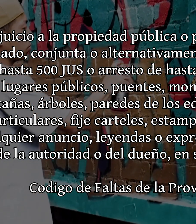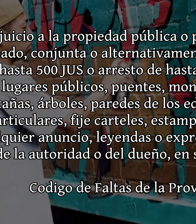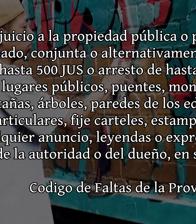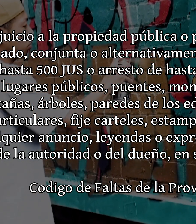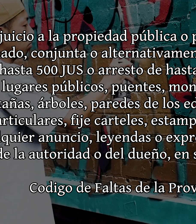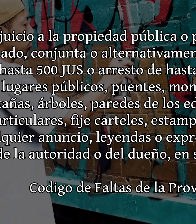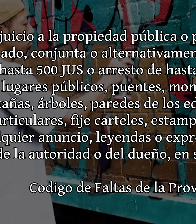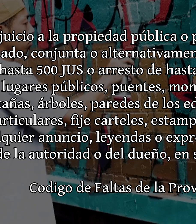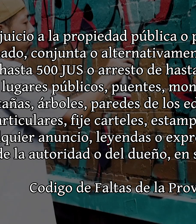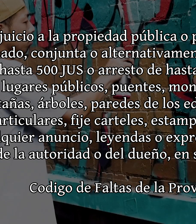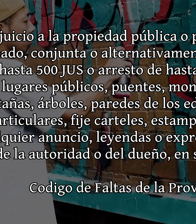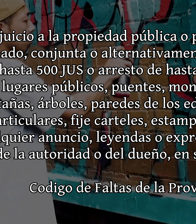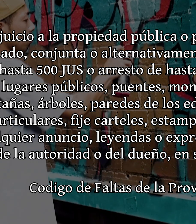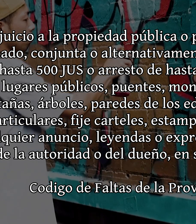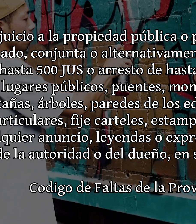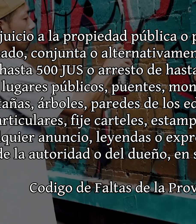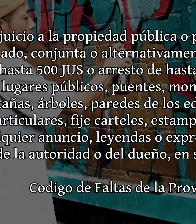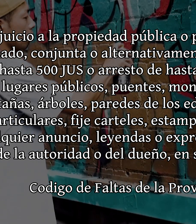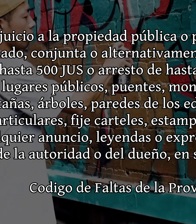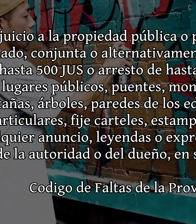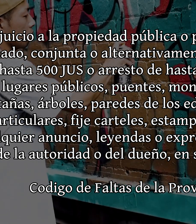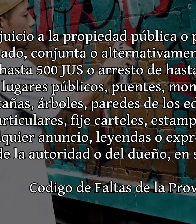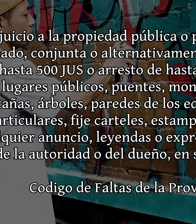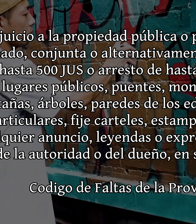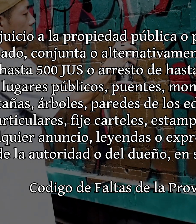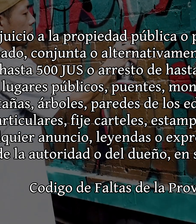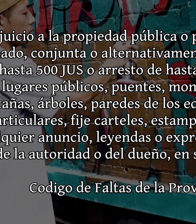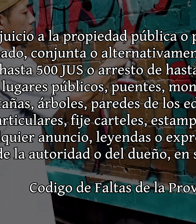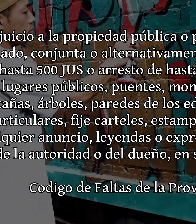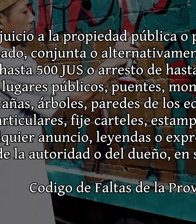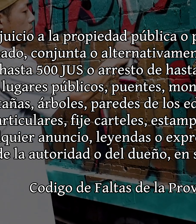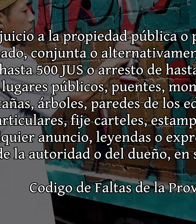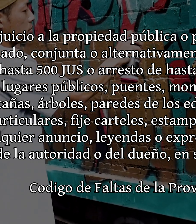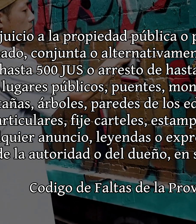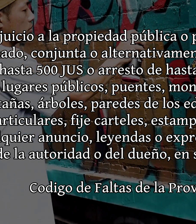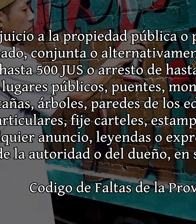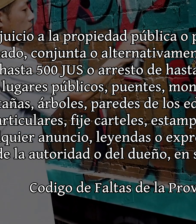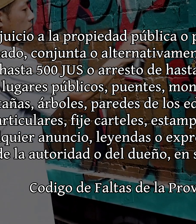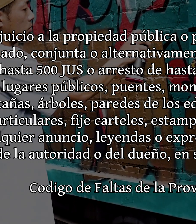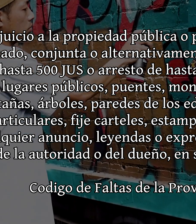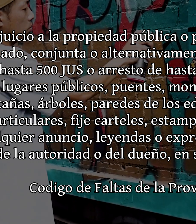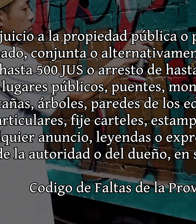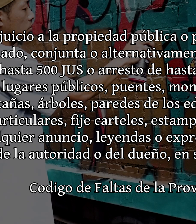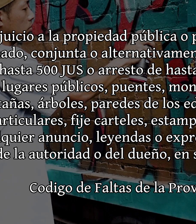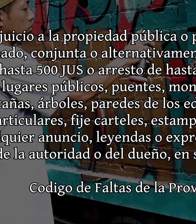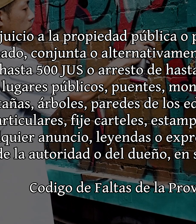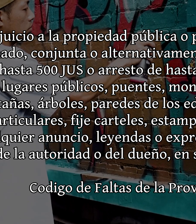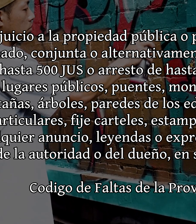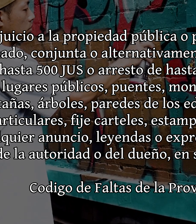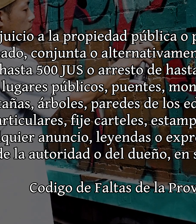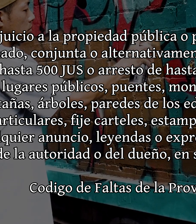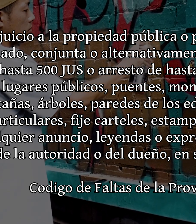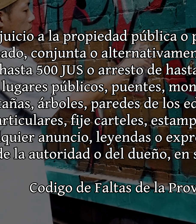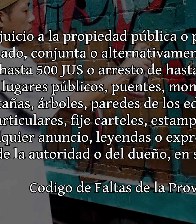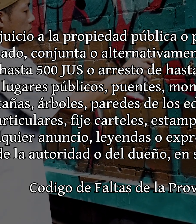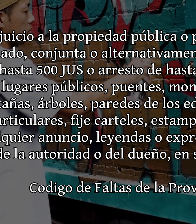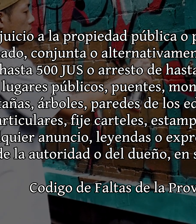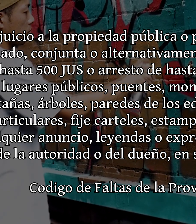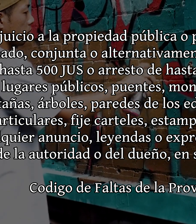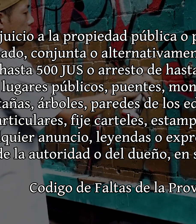15 días. El que en lugares públicos, puentes, monumentos, sierras, cerros, montañas, árboles, paredes